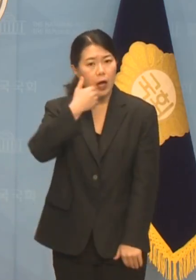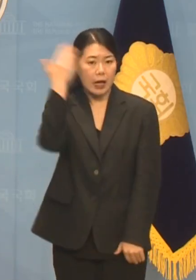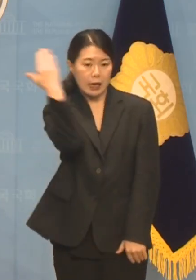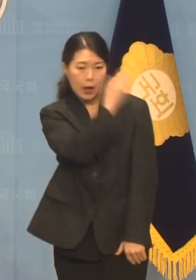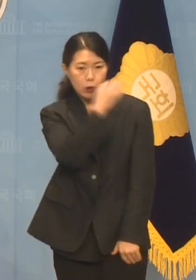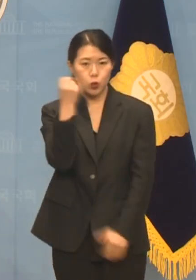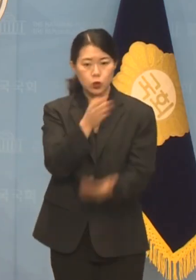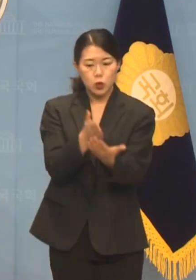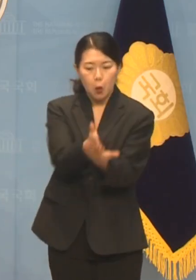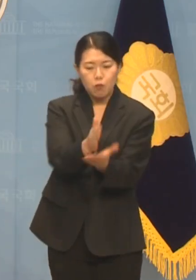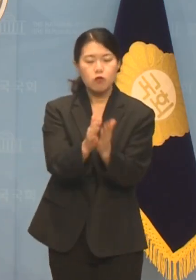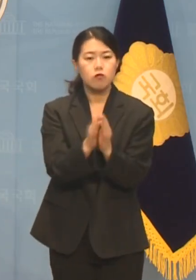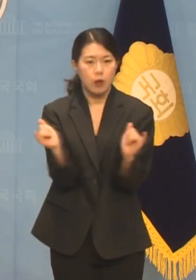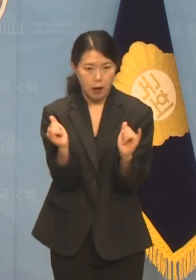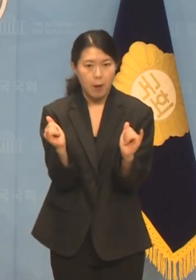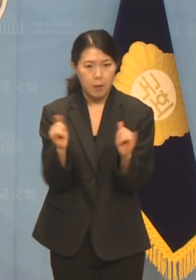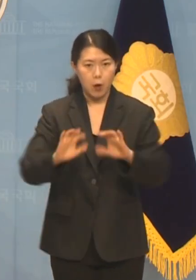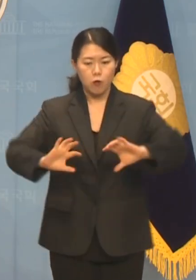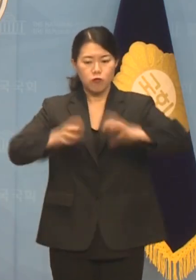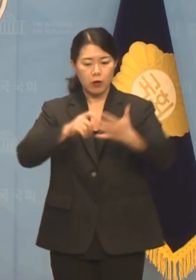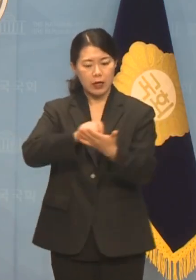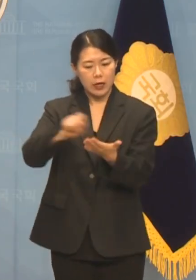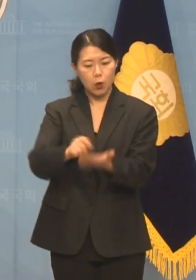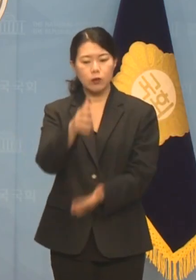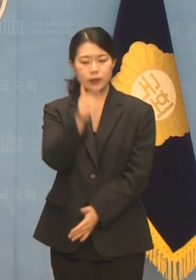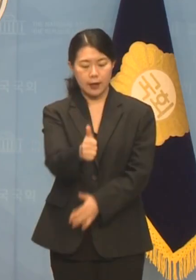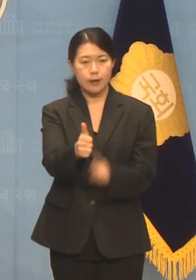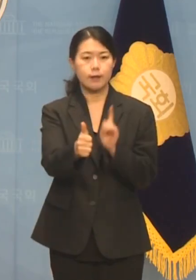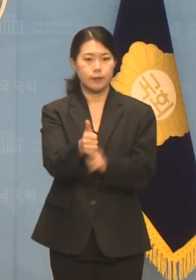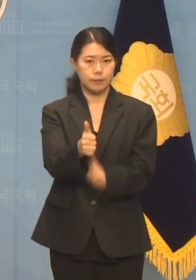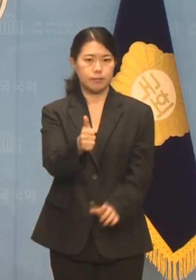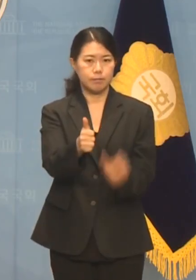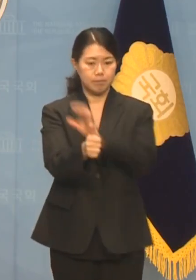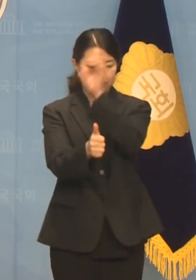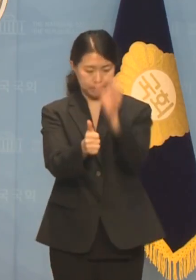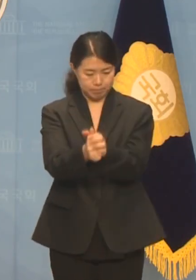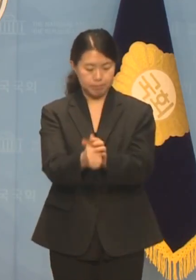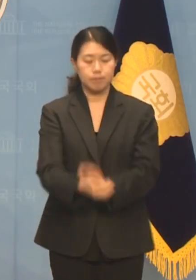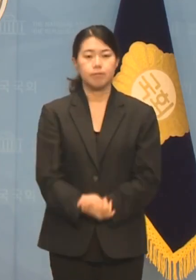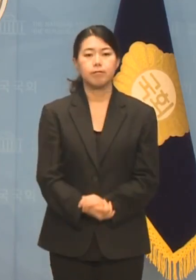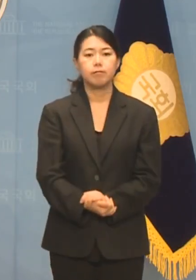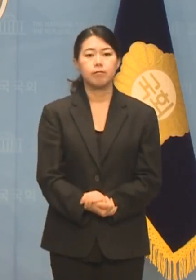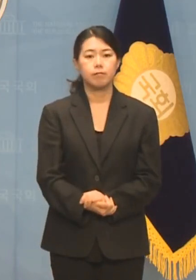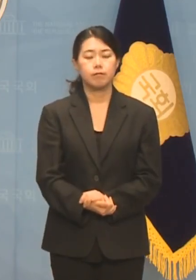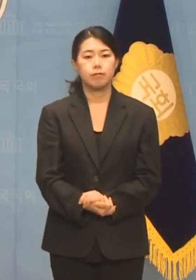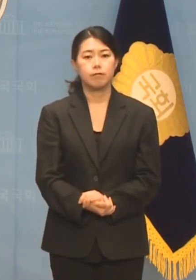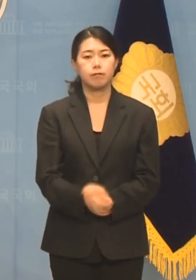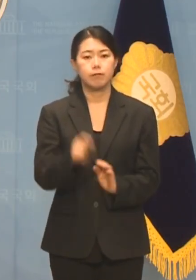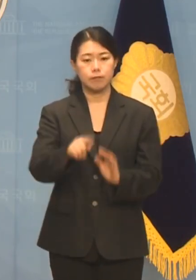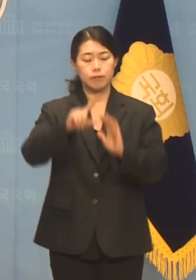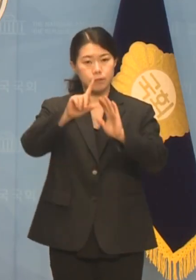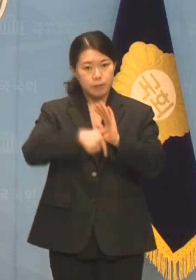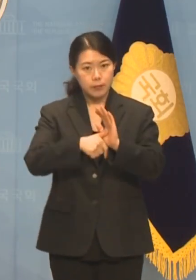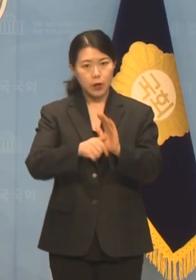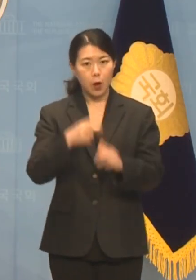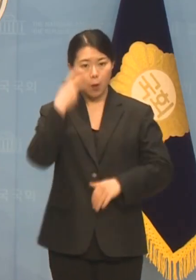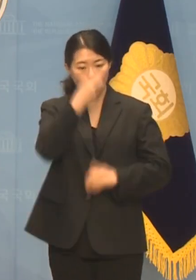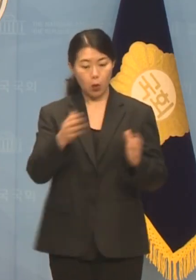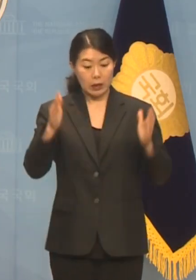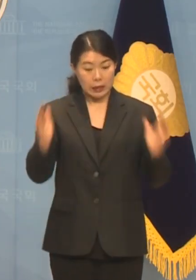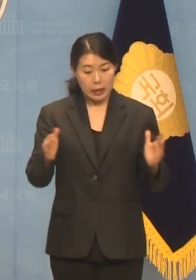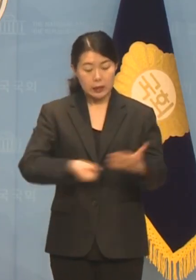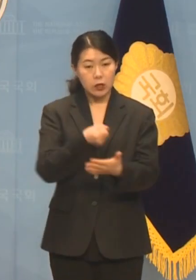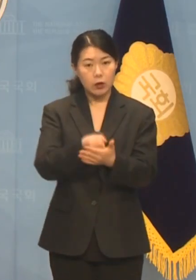전문적인 시각을 가진 국가기록원장으로 규정했습니다. 이런 조치들은 보호기간